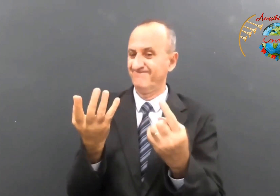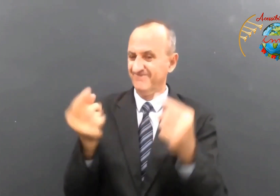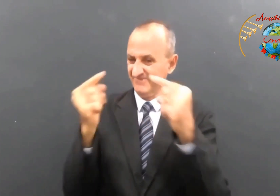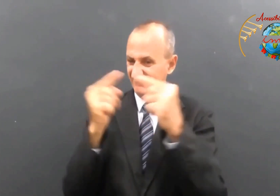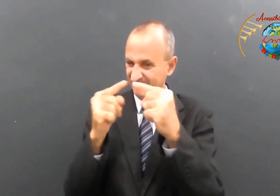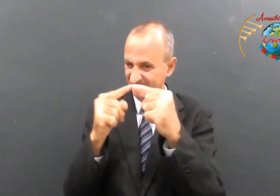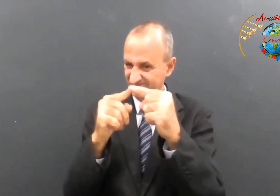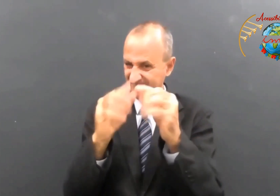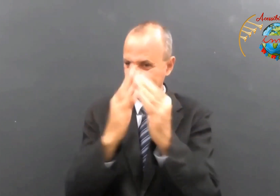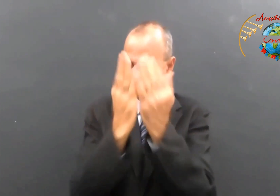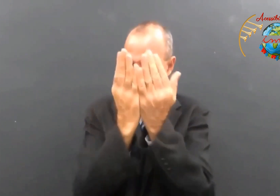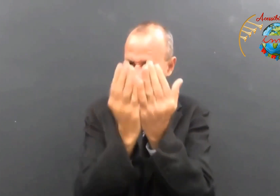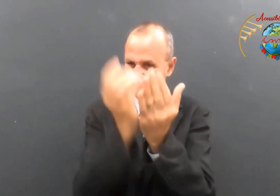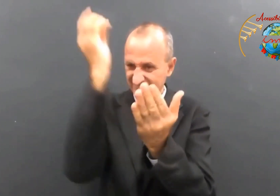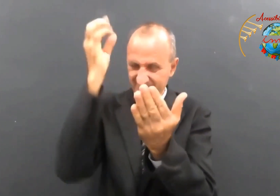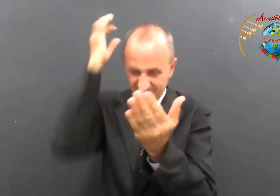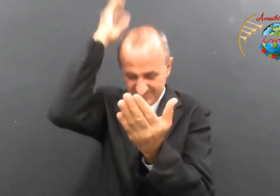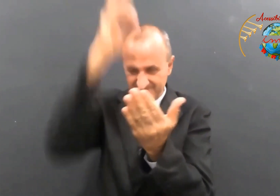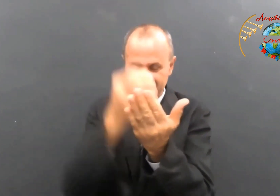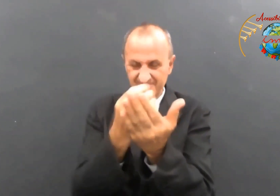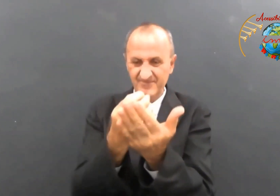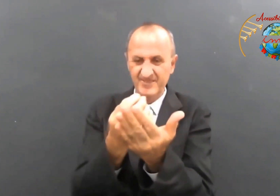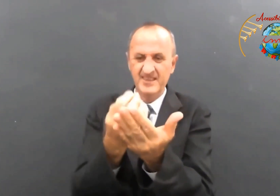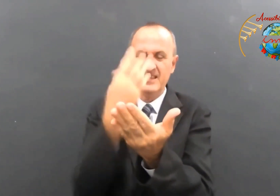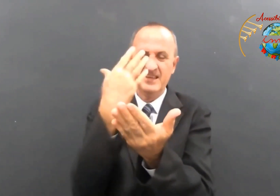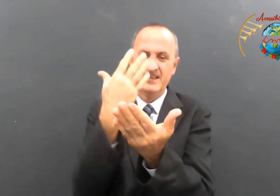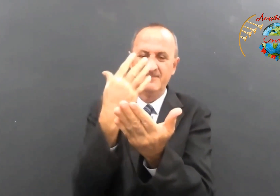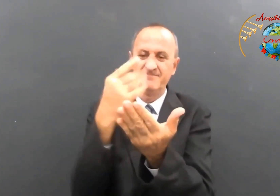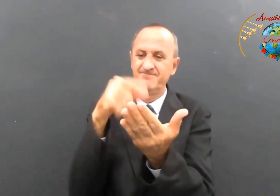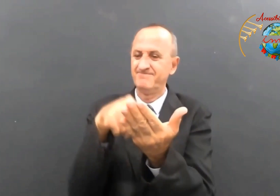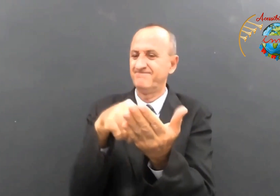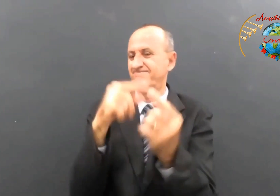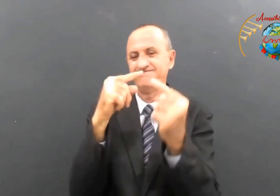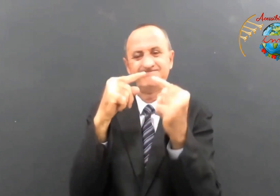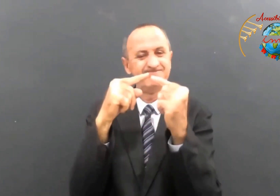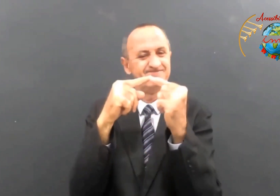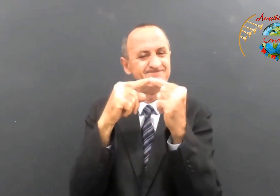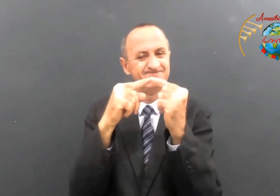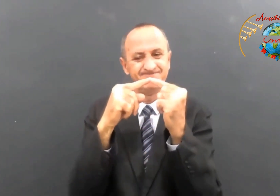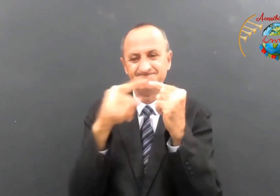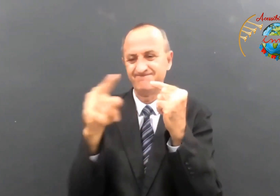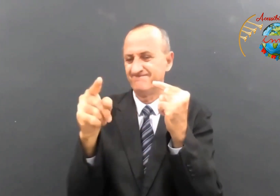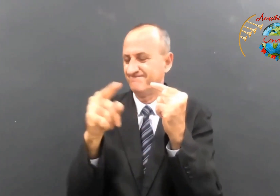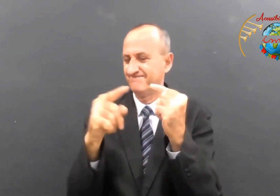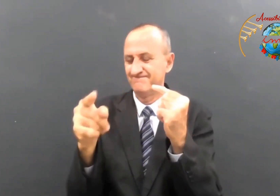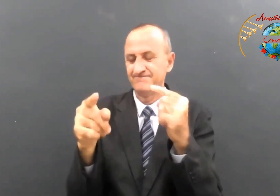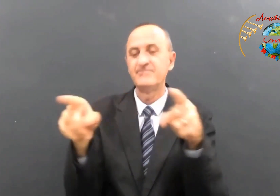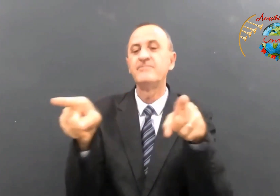Aquele que quer apenas as coisas materiais. É assim a palavra de Deus revelada pelo Espírito Santo? Não.